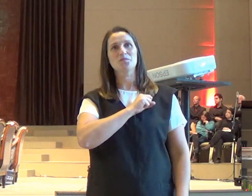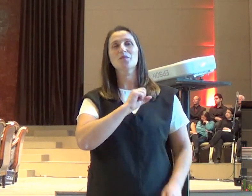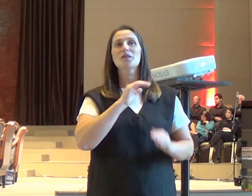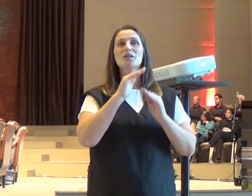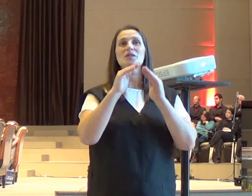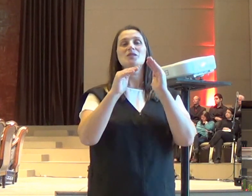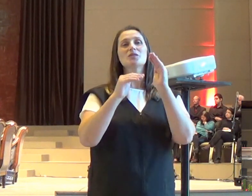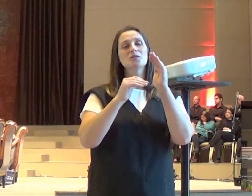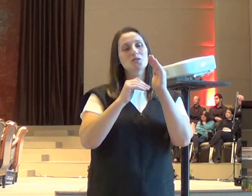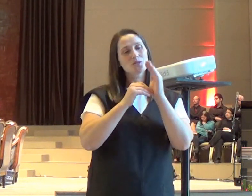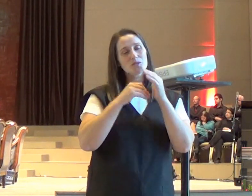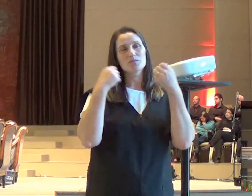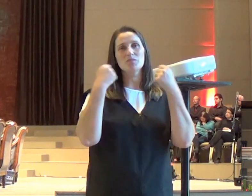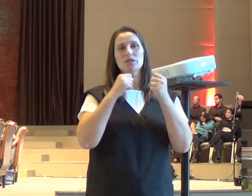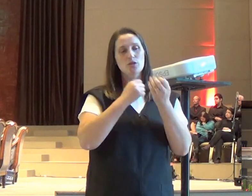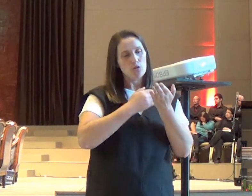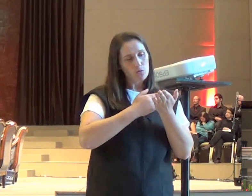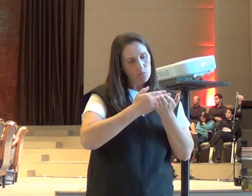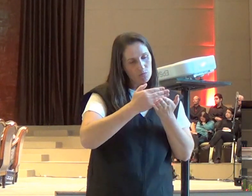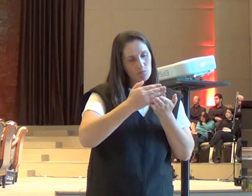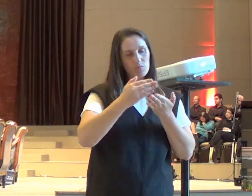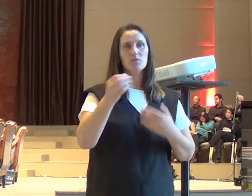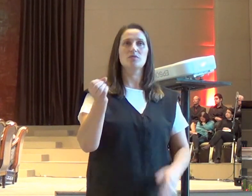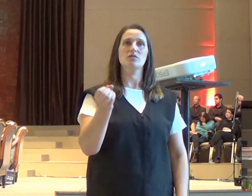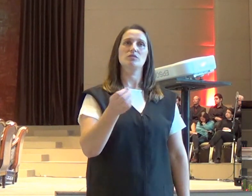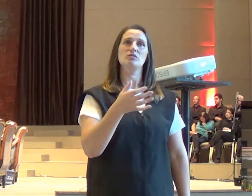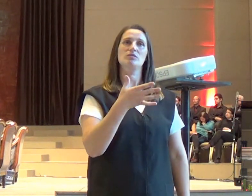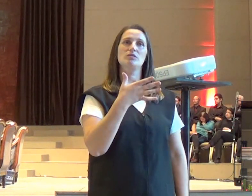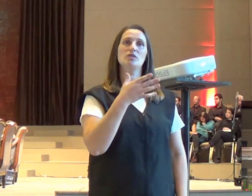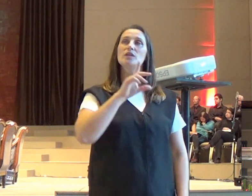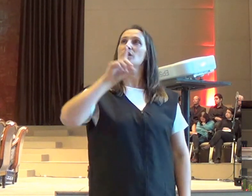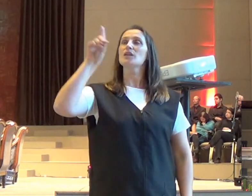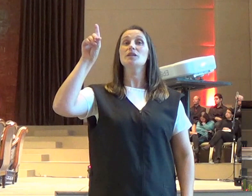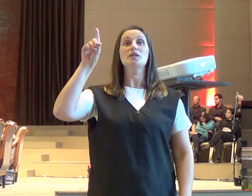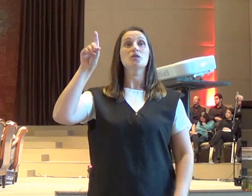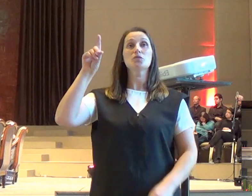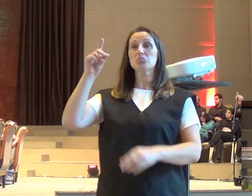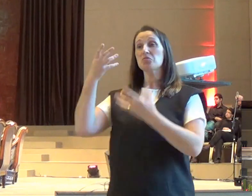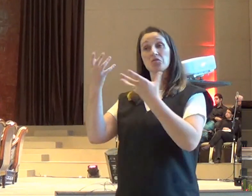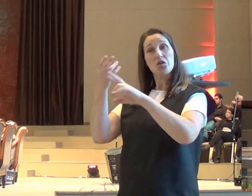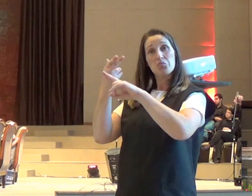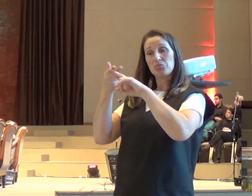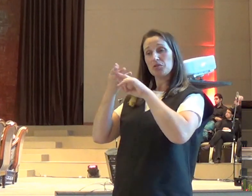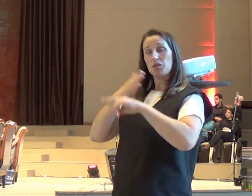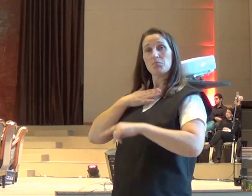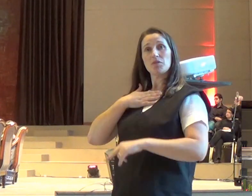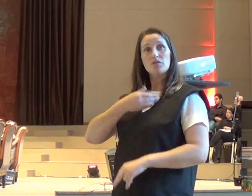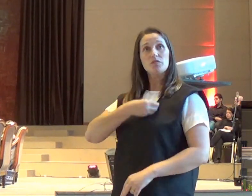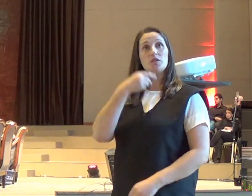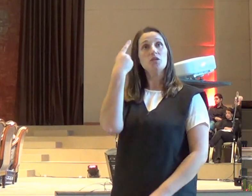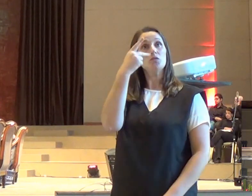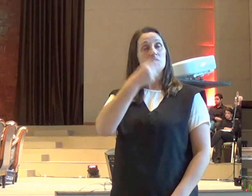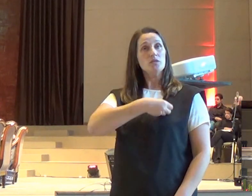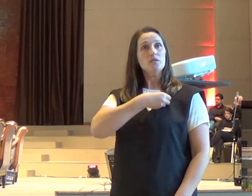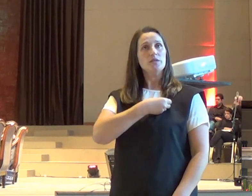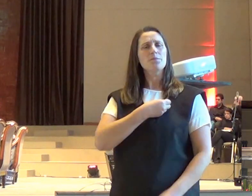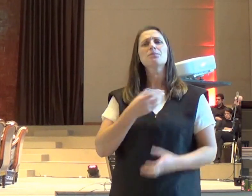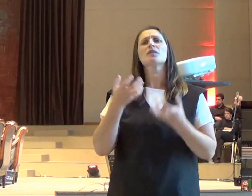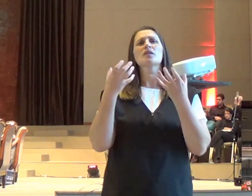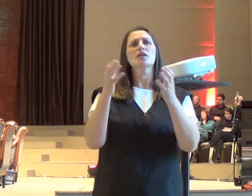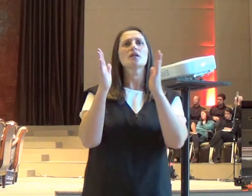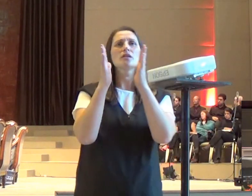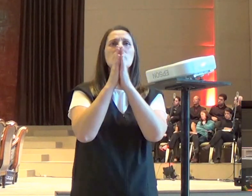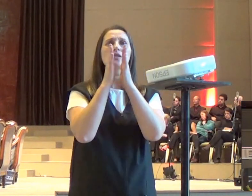de um recomeço às vezes e Deus nos colocou ali para fazer esse trabalho queria orar com você orar pela sua